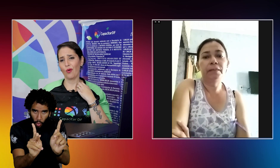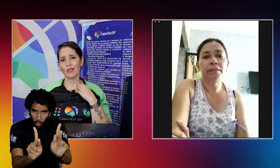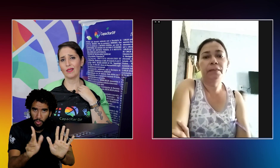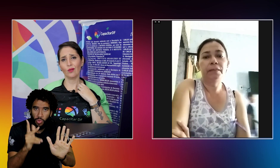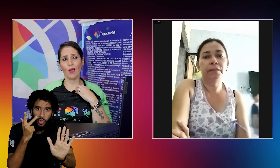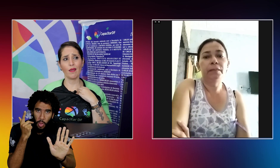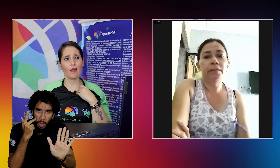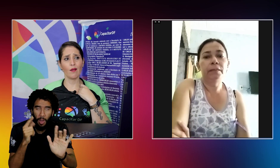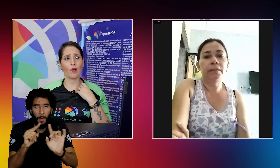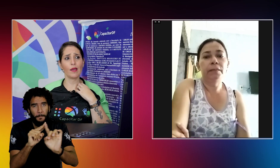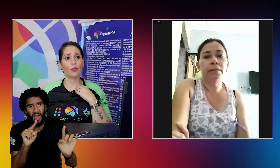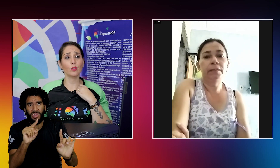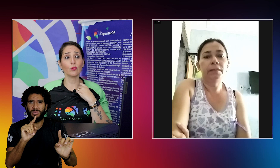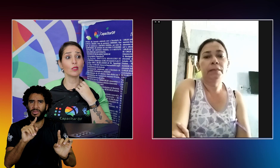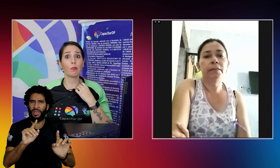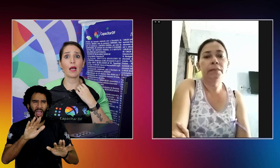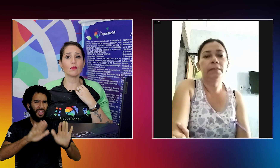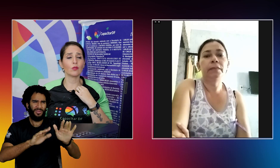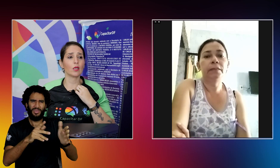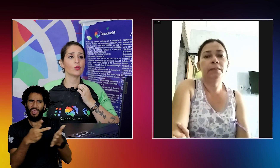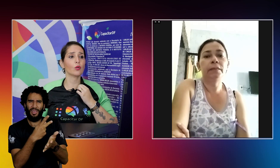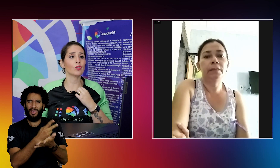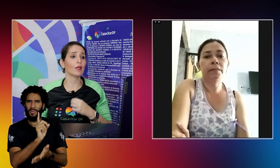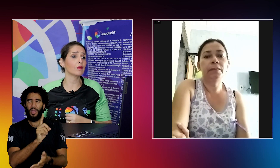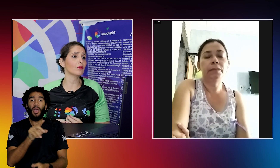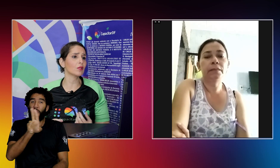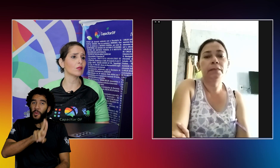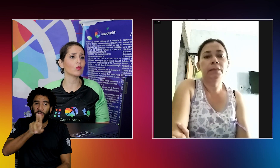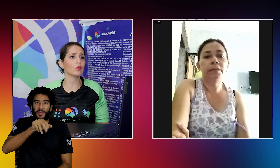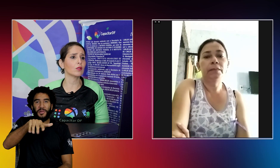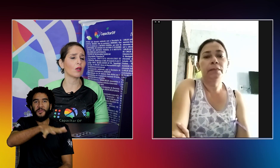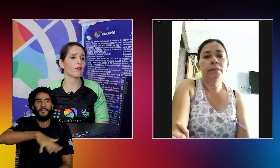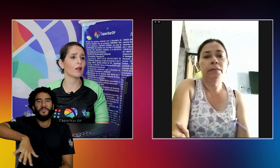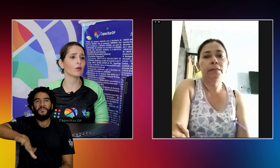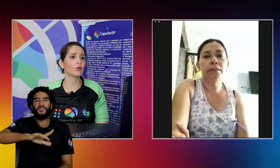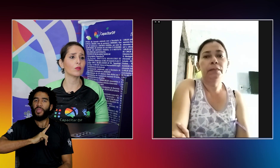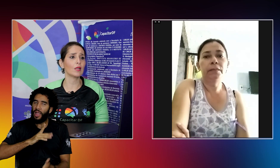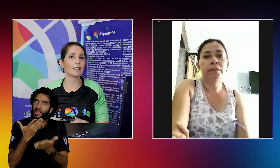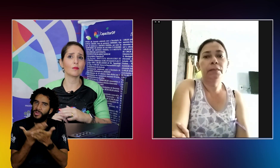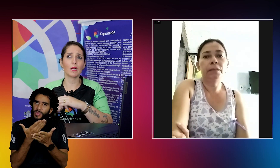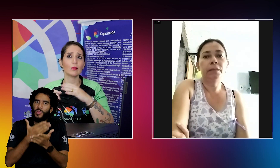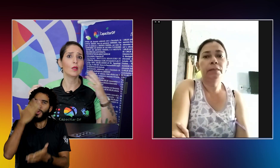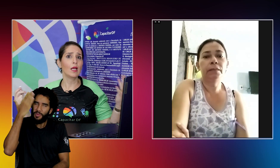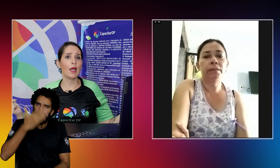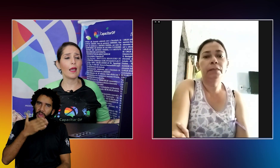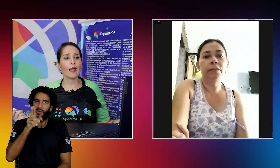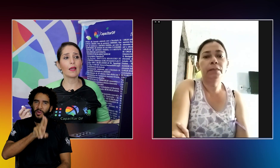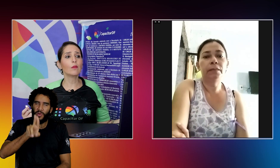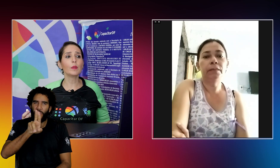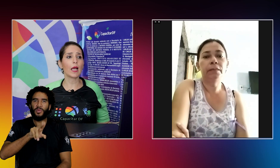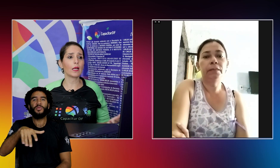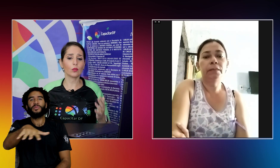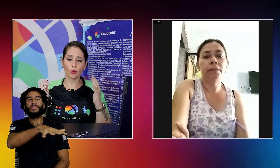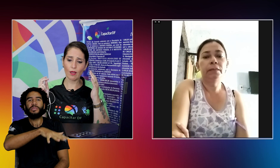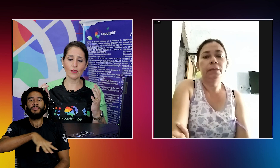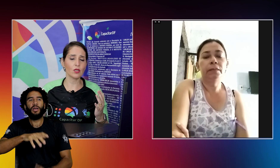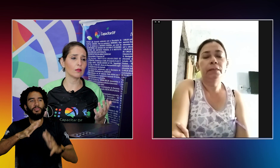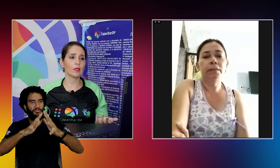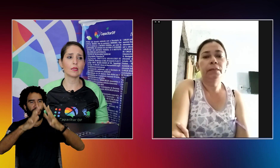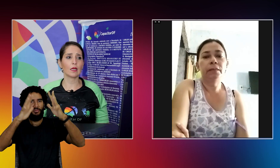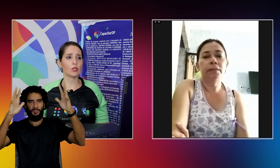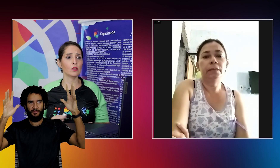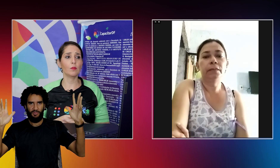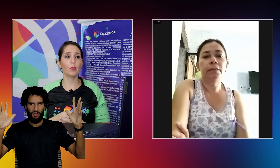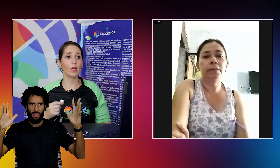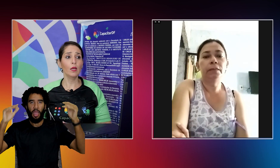tem coisa que não é erro, é o uso do espaço, gente. Hoje tem tantos estudos que já falam que o uso desse espaço é ampliado, não é fechado